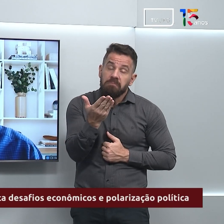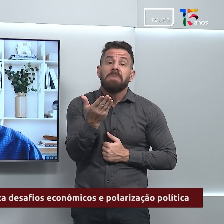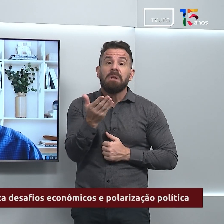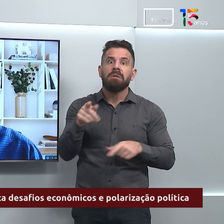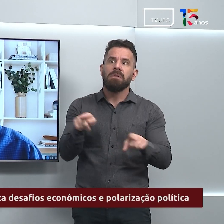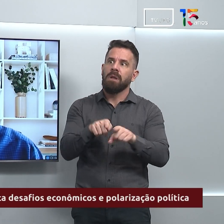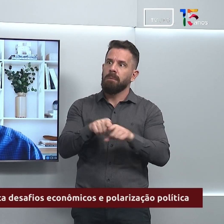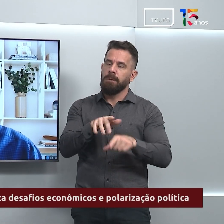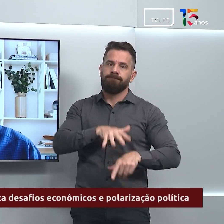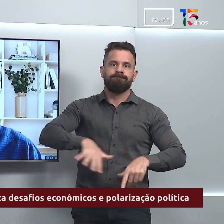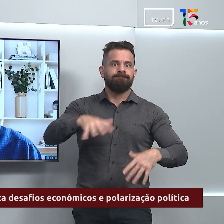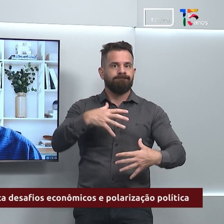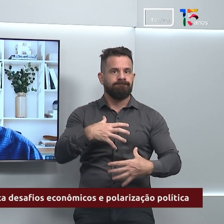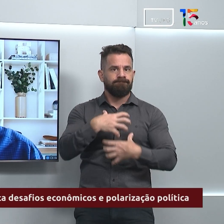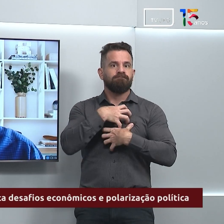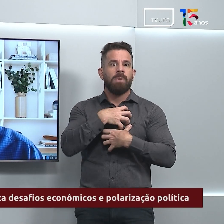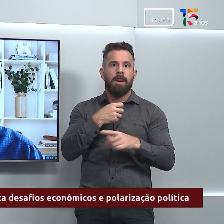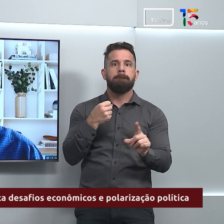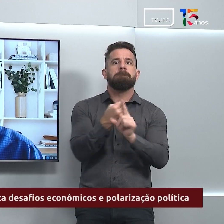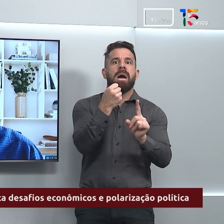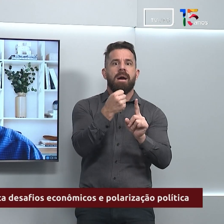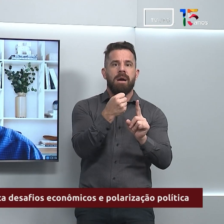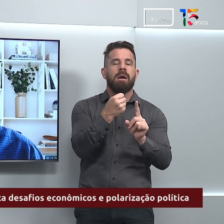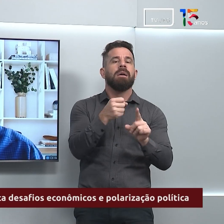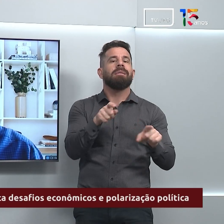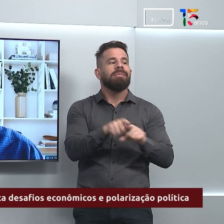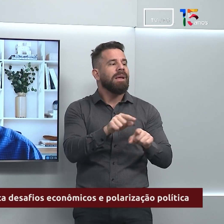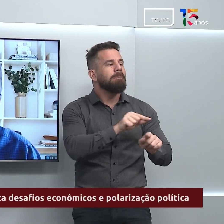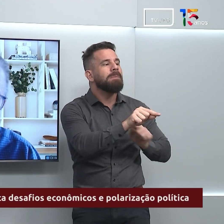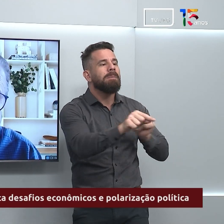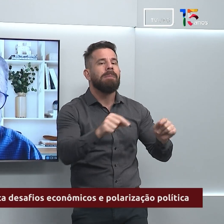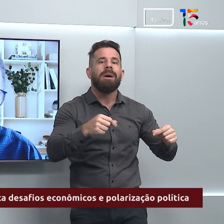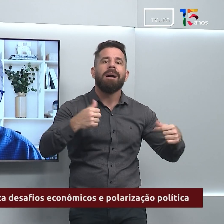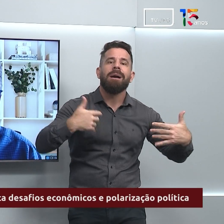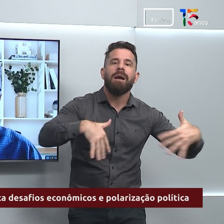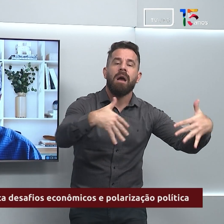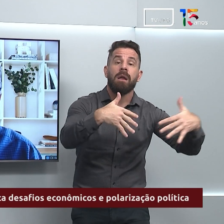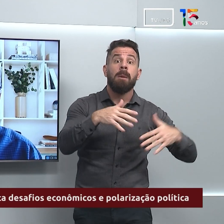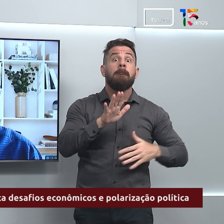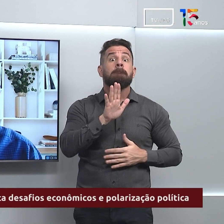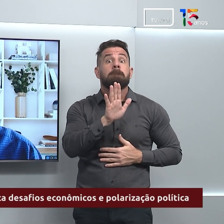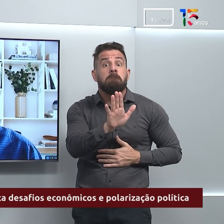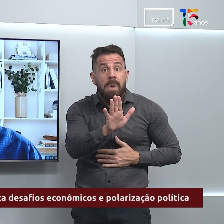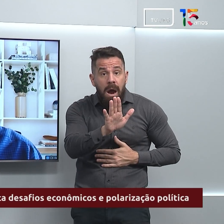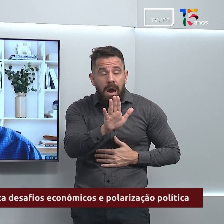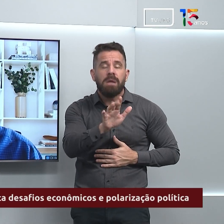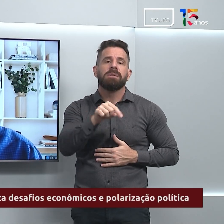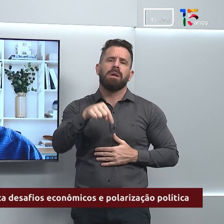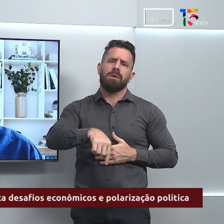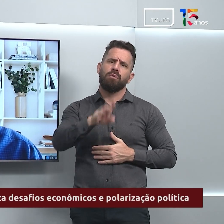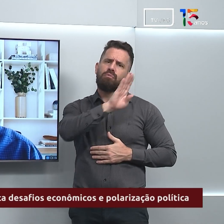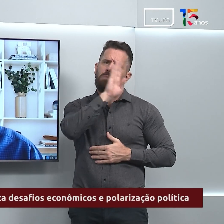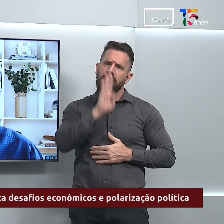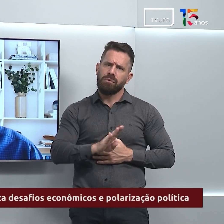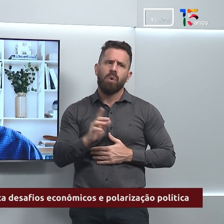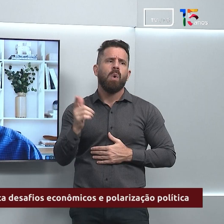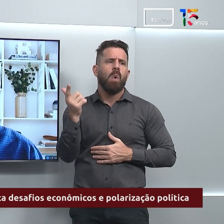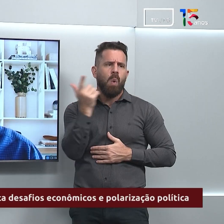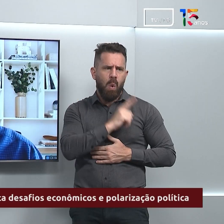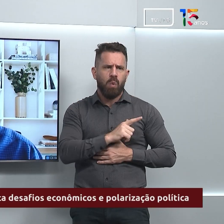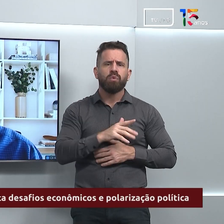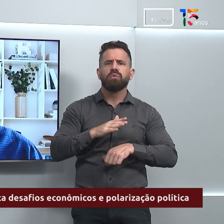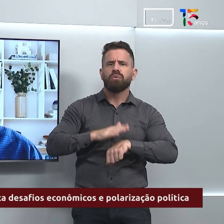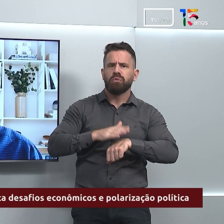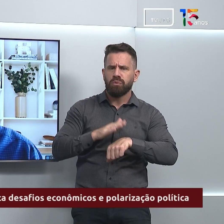certo efeito sobre as taxas de crescimento. Entretanto, o Brasil tem demonstrado uma grande